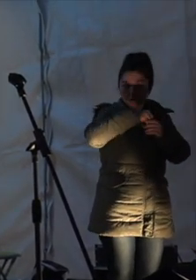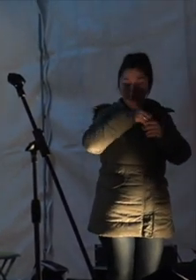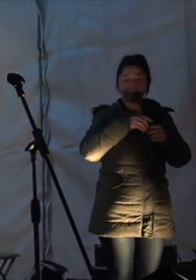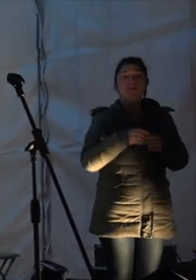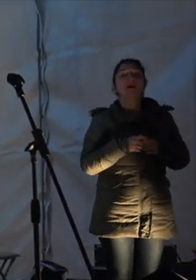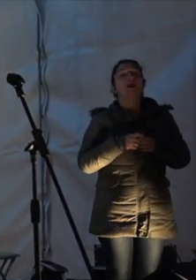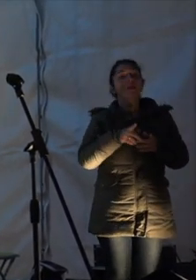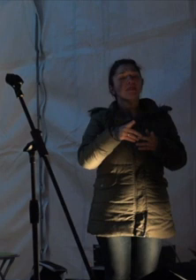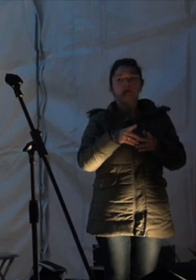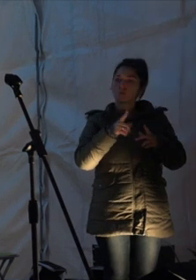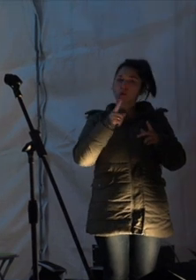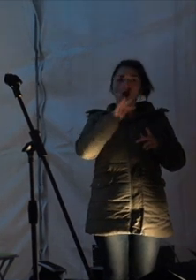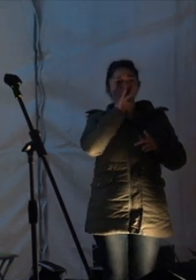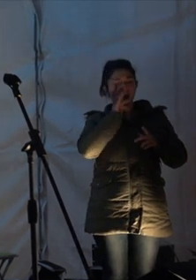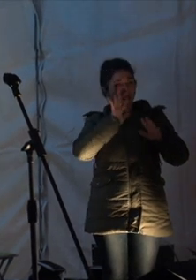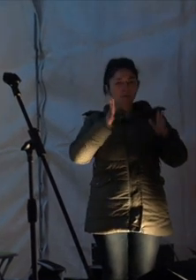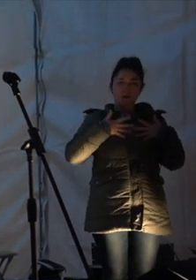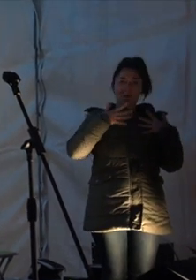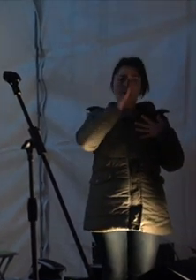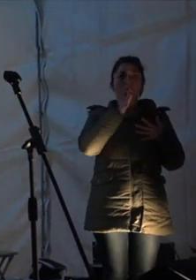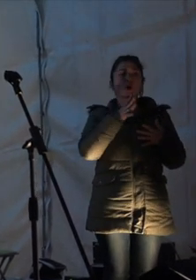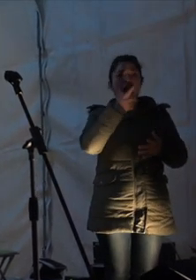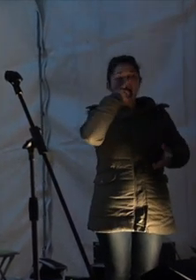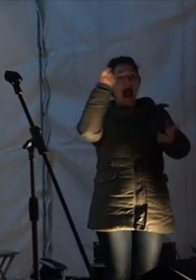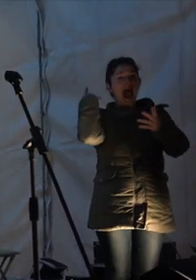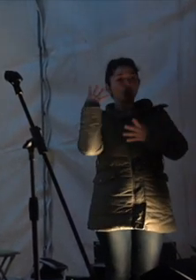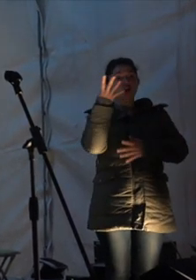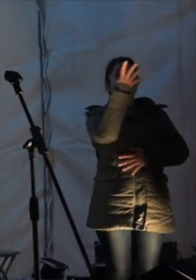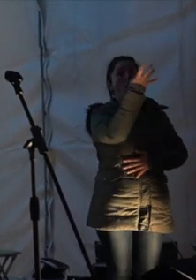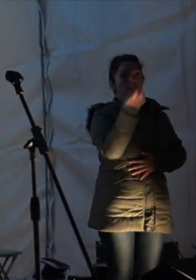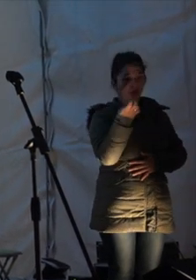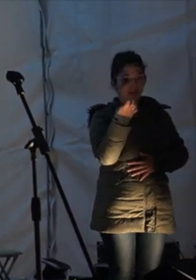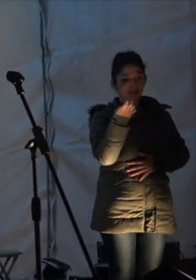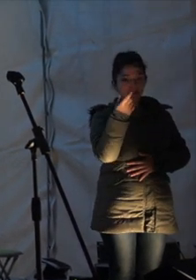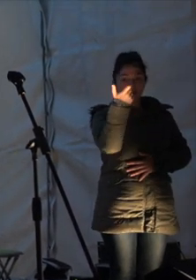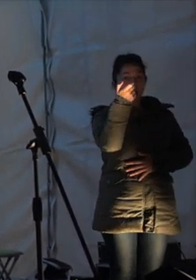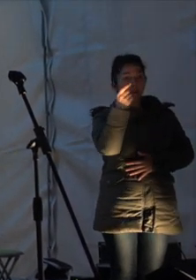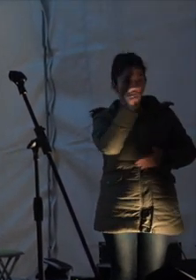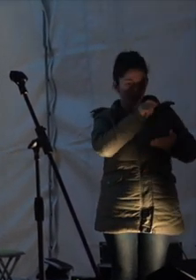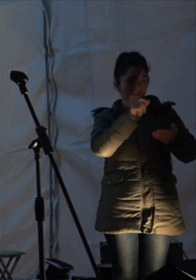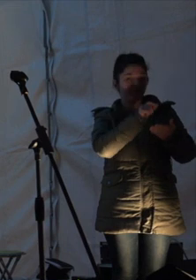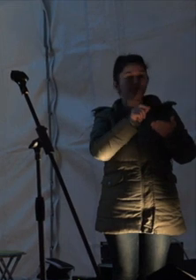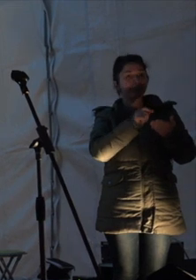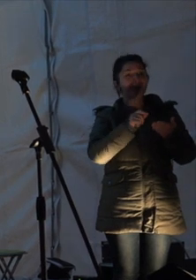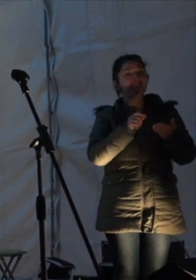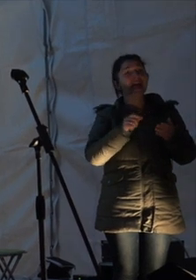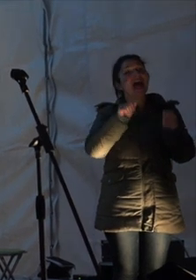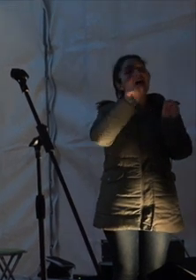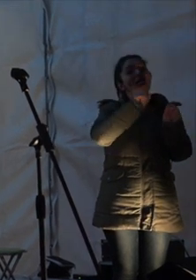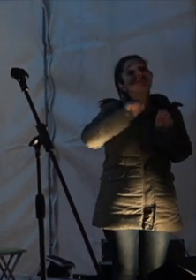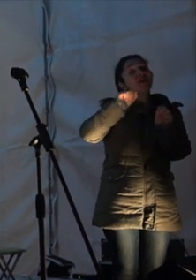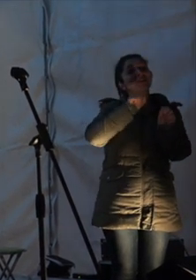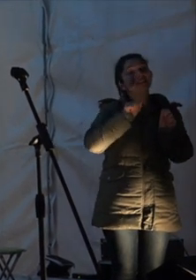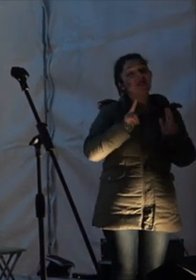porque hace 400 años se adelantó con su pluma a la defensa de la libertad y la dignidad de